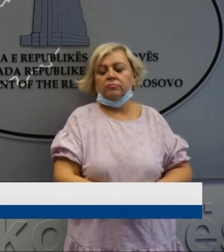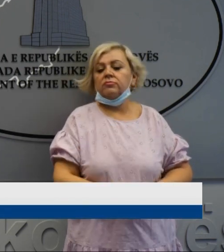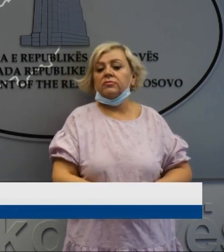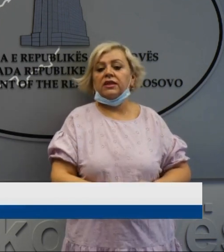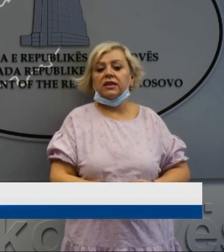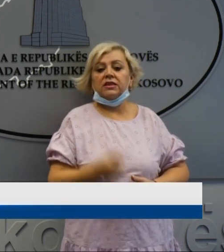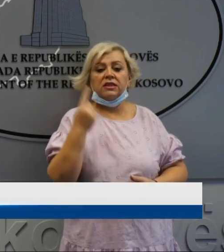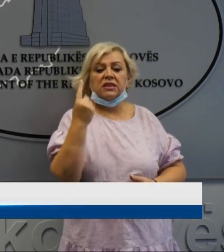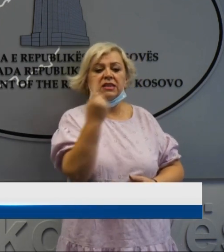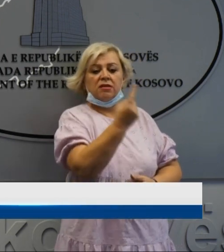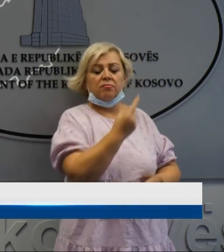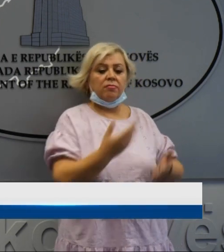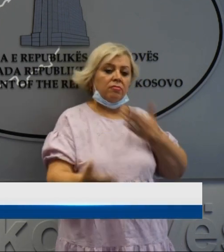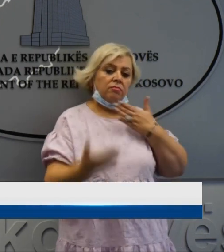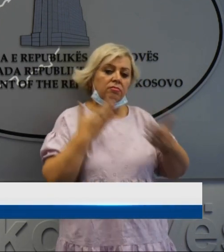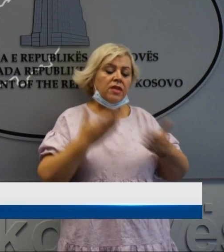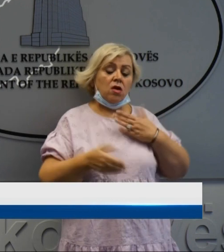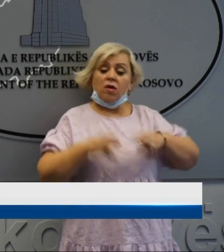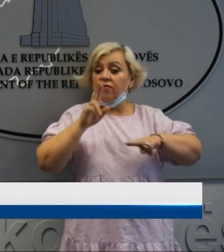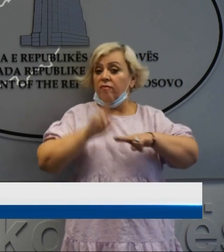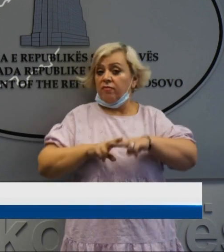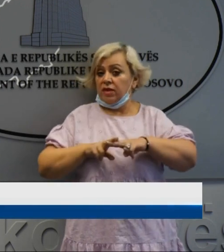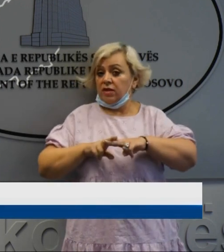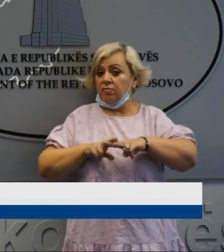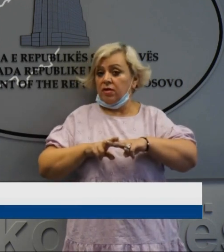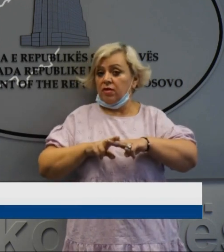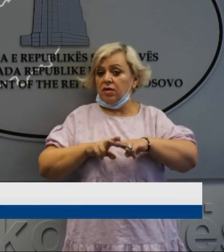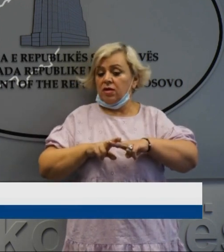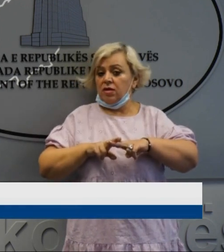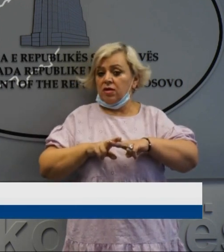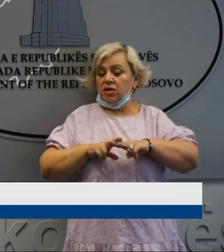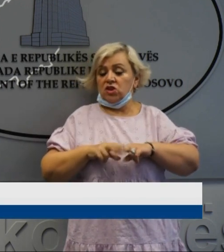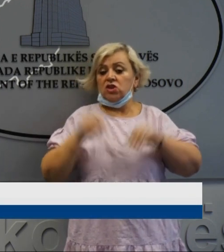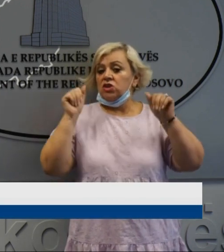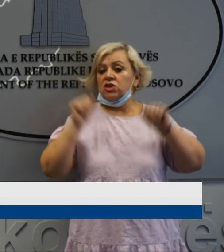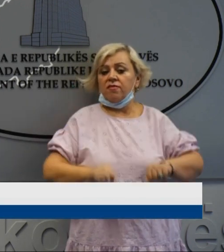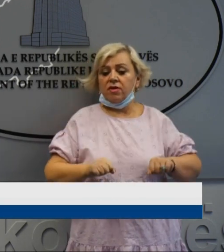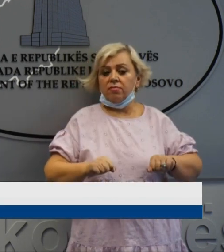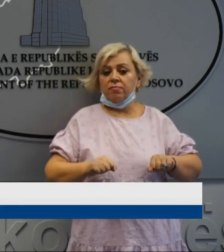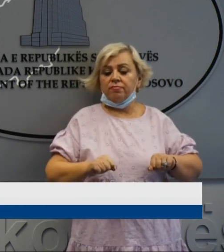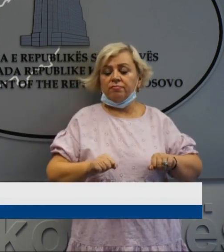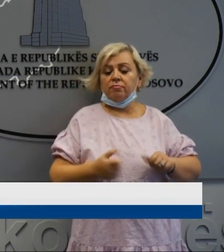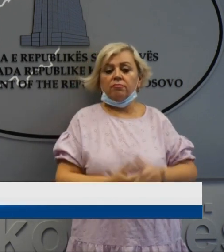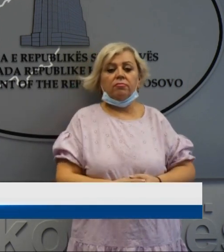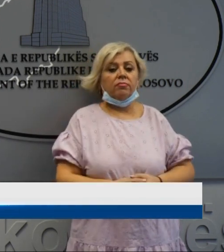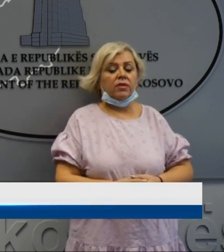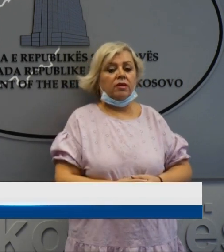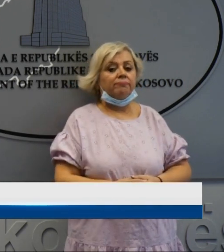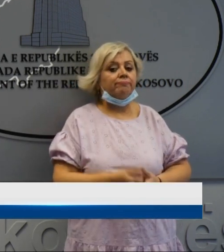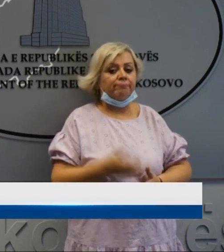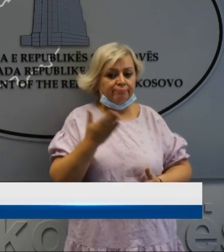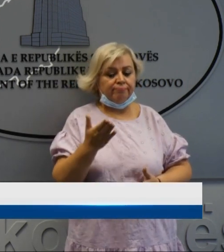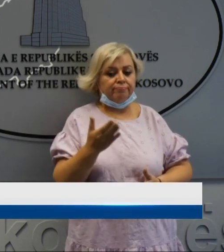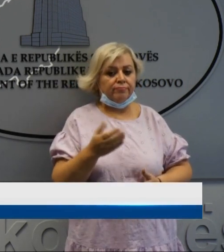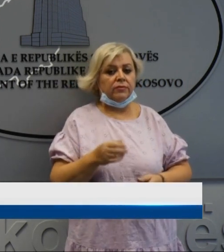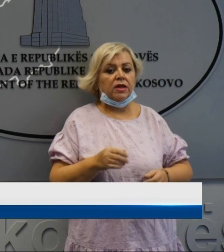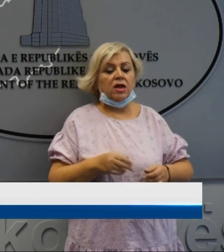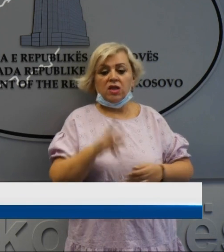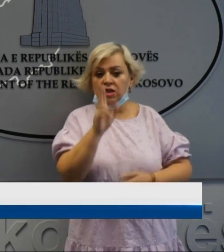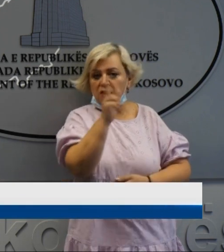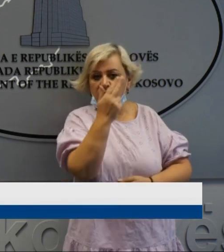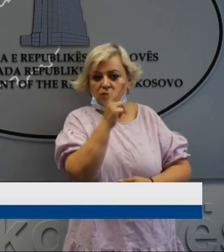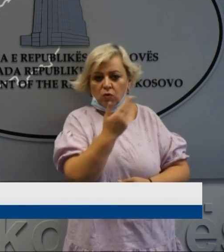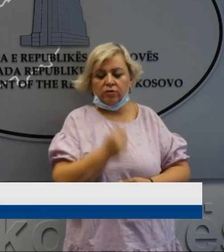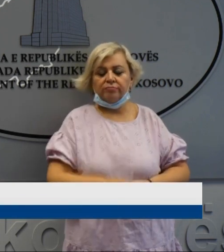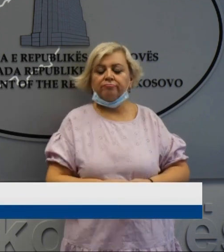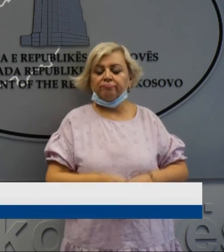prej takimeve ose vendimeve të që ka marrë qeveria për marrën e masave, ata para prakisht janë ftuar dhe